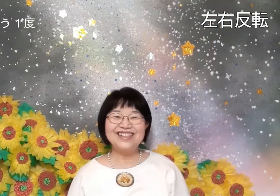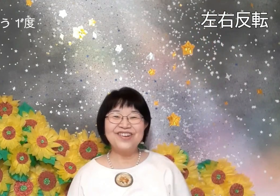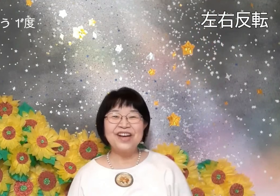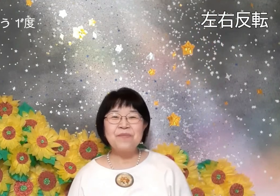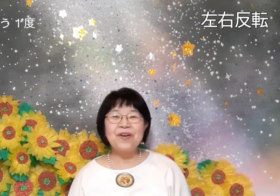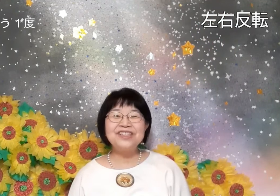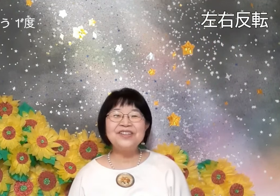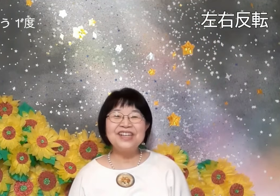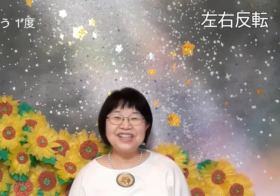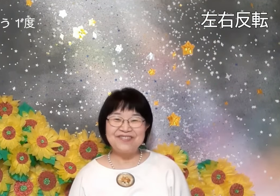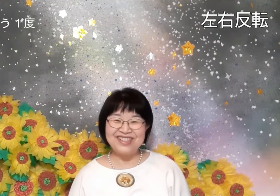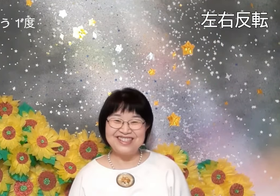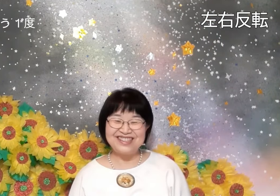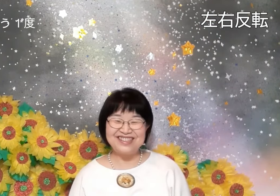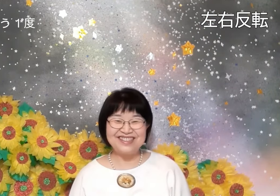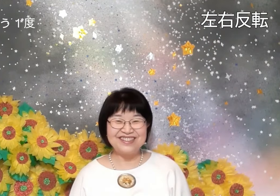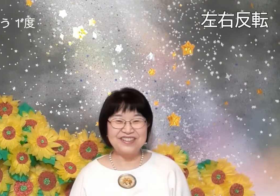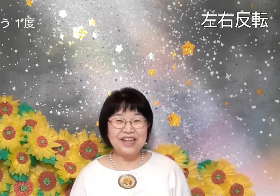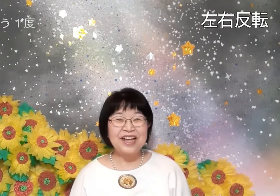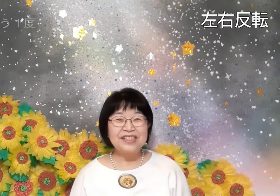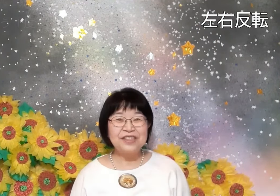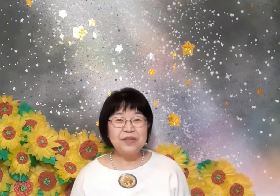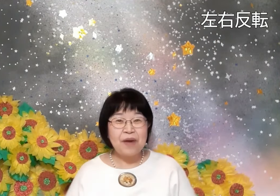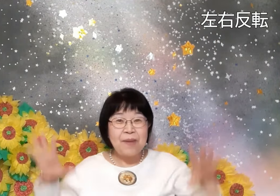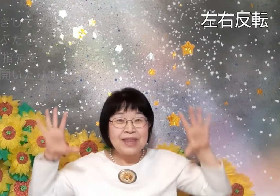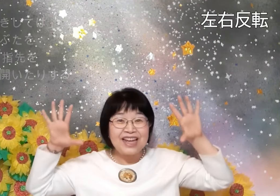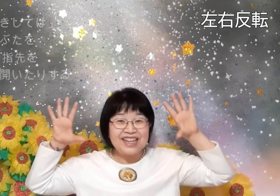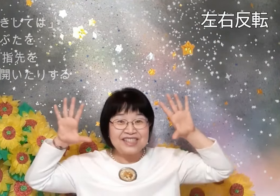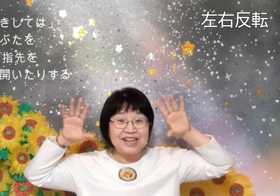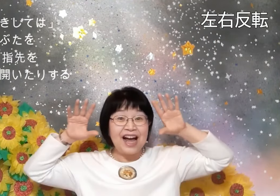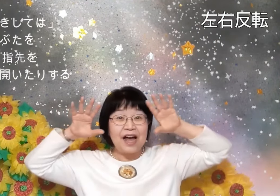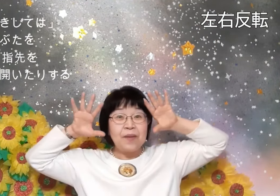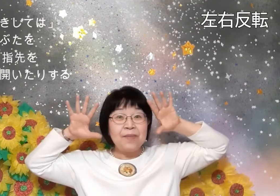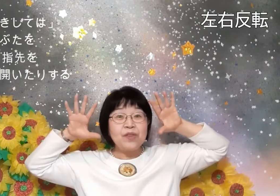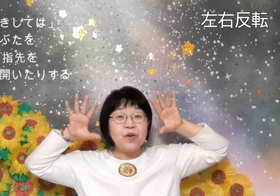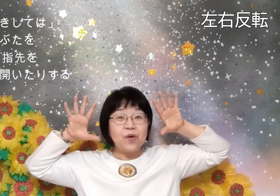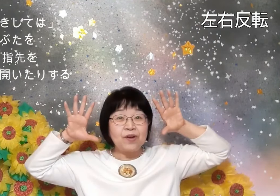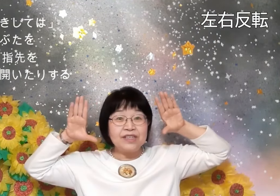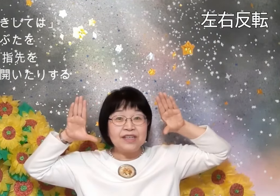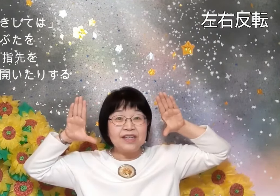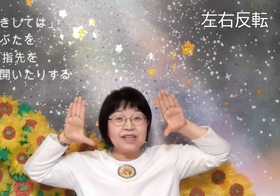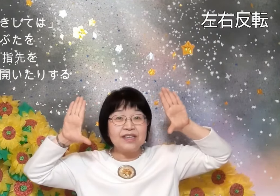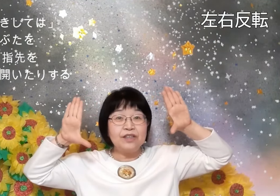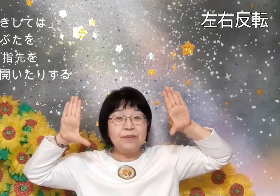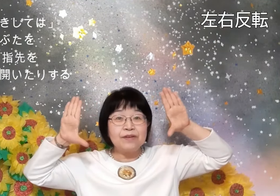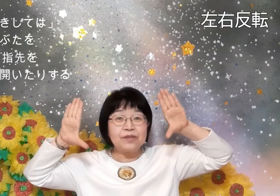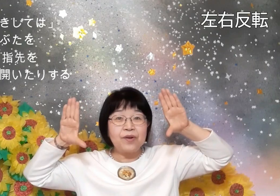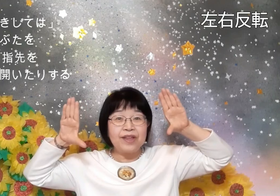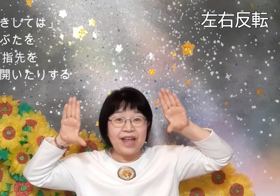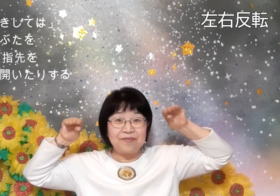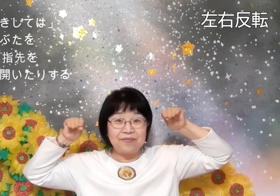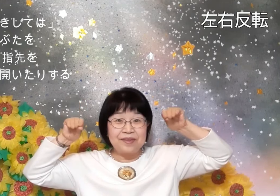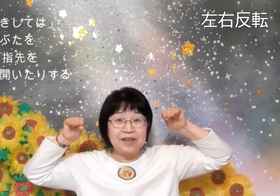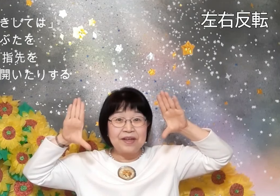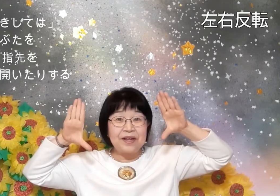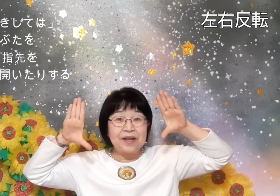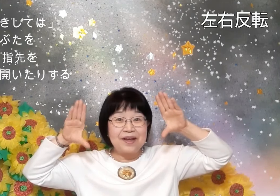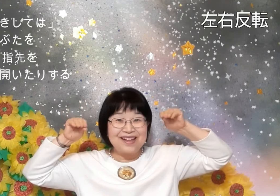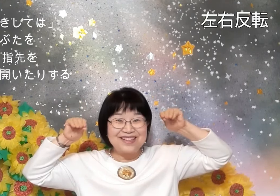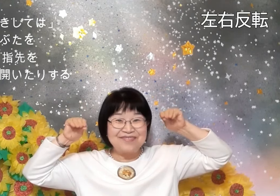これがもう一度出てきます。次、まばたきですが、目の横に指を揃えて目